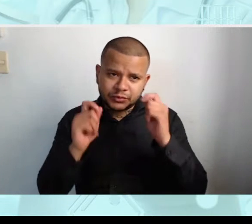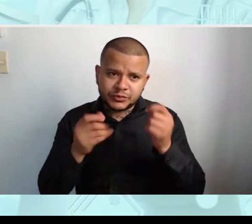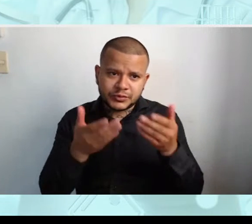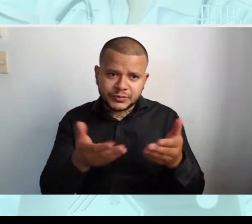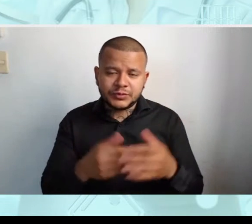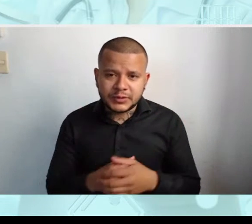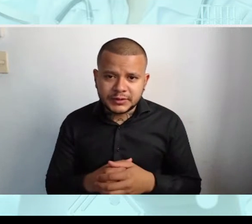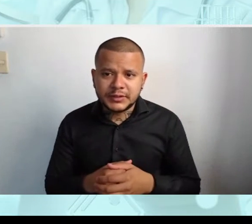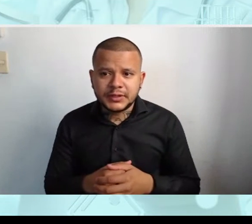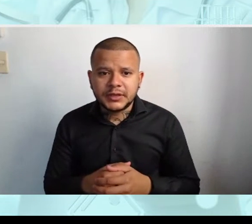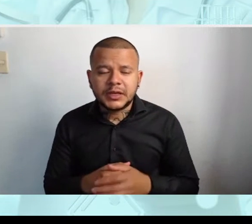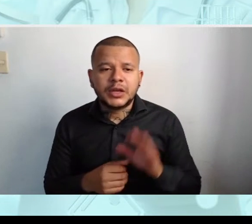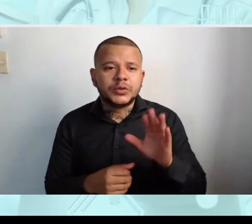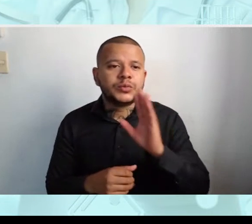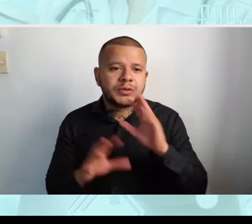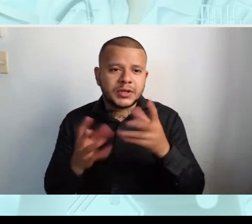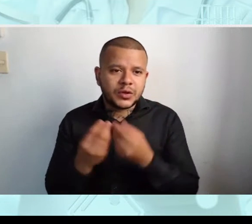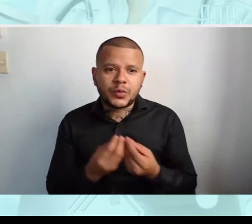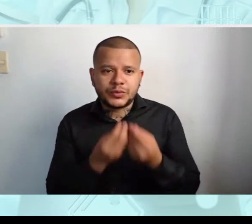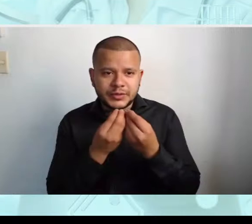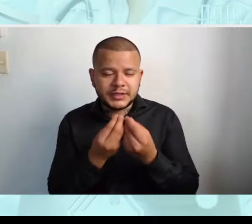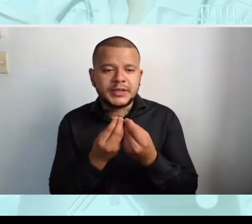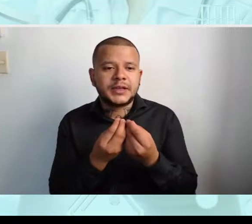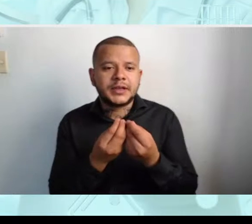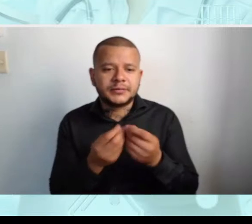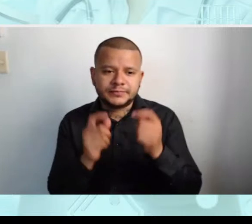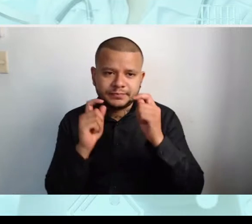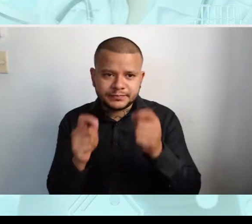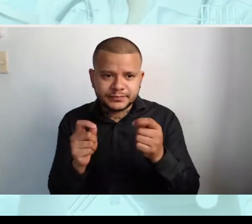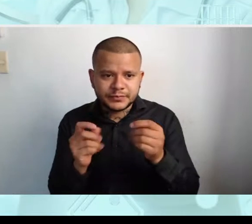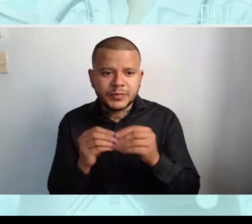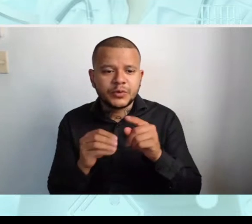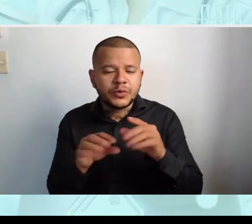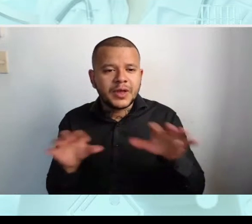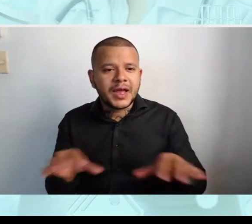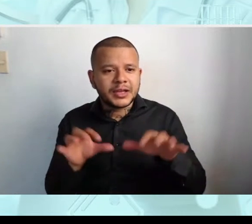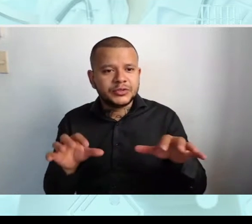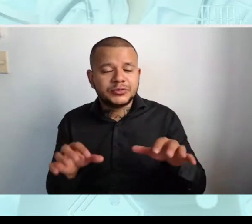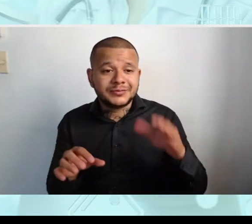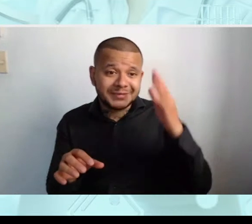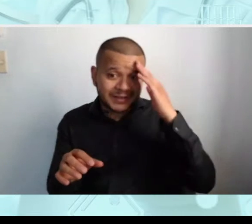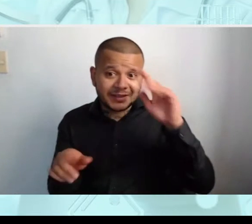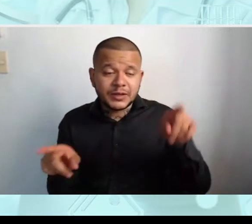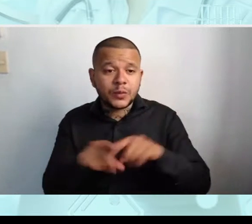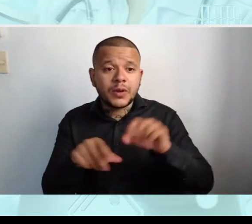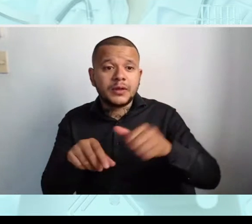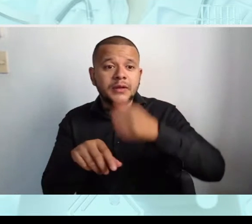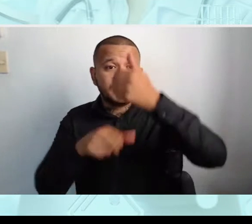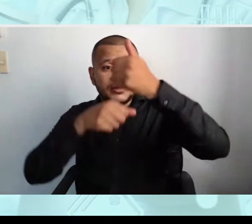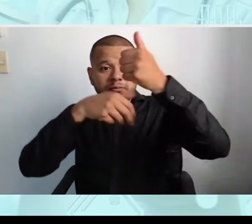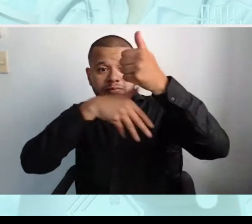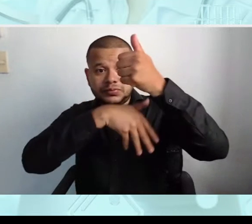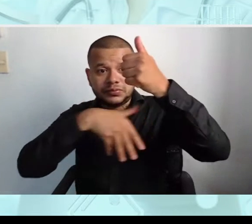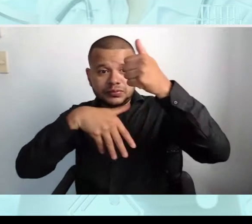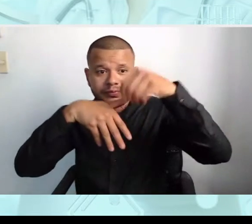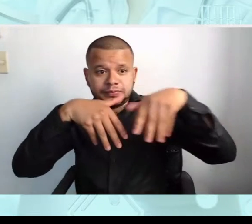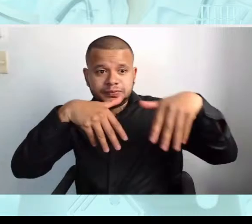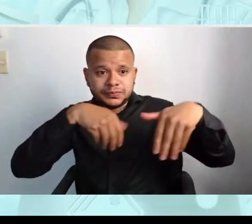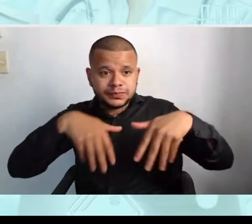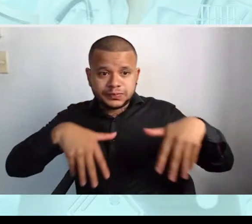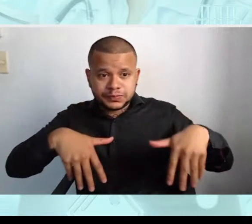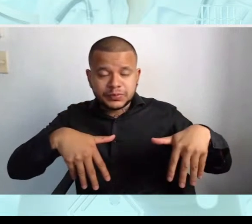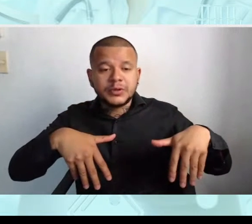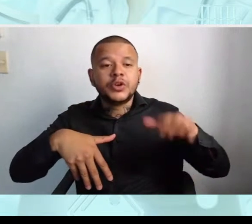parte, por parte pues, de la consejería y de todas estas acciones, que todos somos un sistema. Ya lo hemos dicho, todos somos un sistema, el